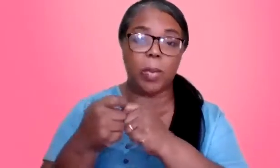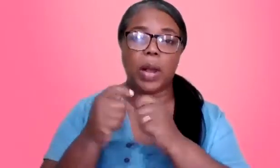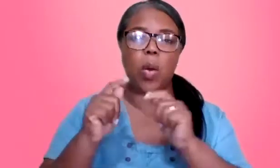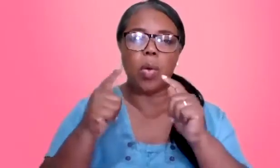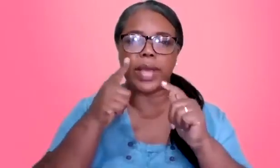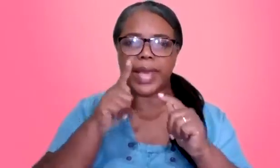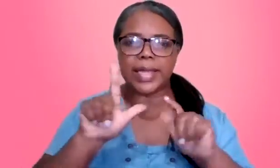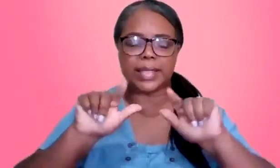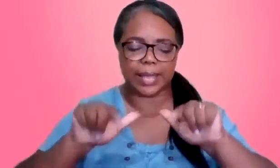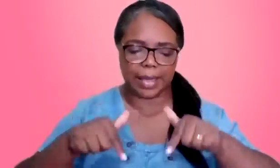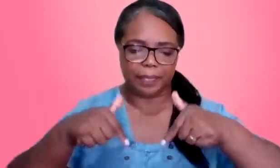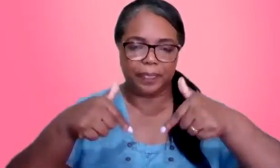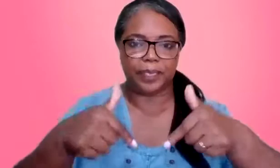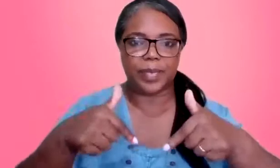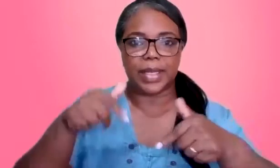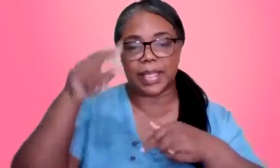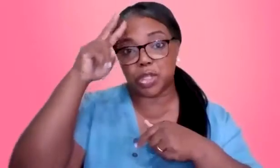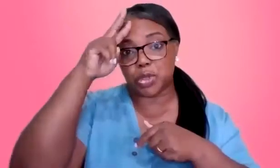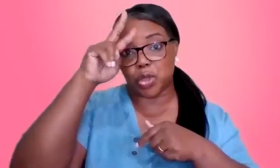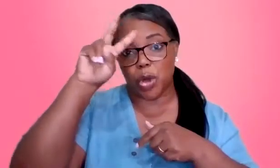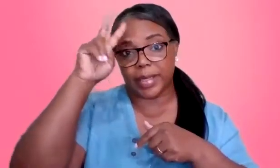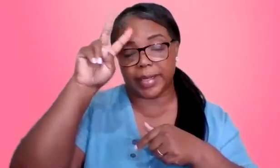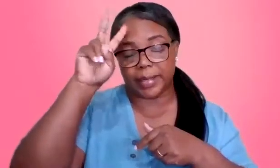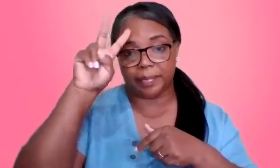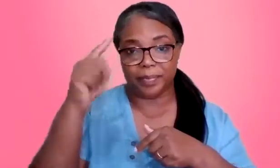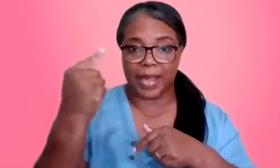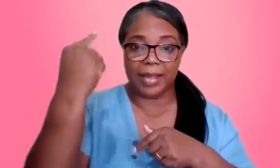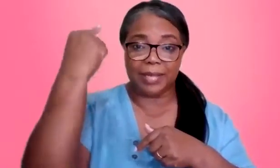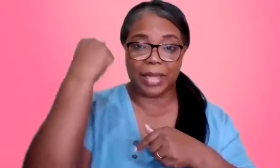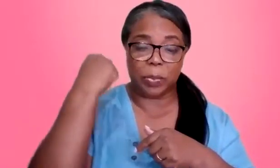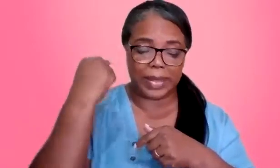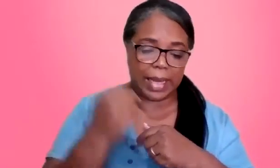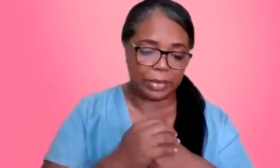uma conquista histórica, tá? Lá do passado.